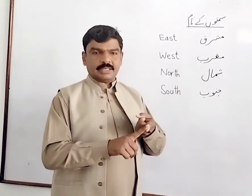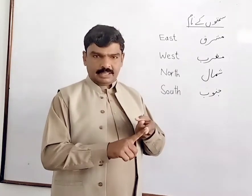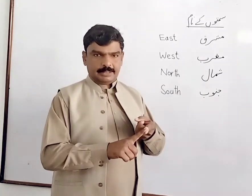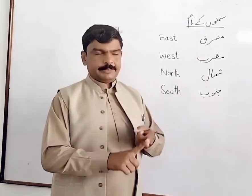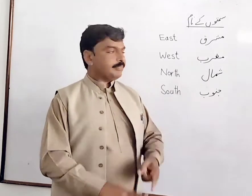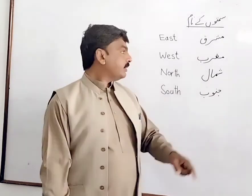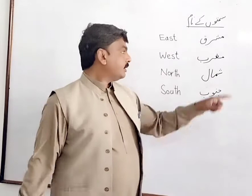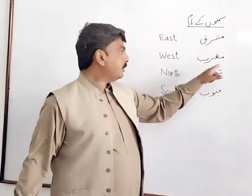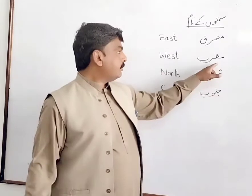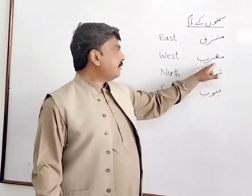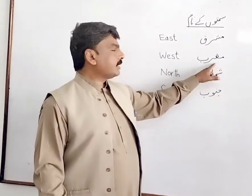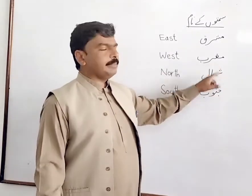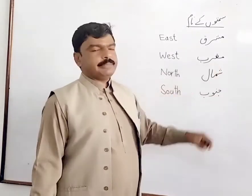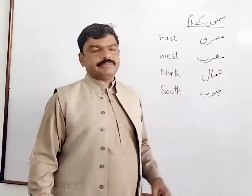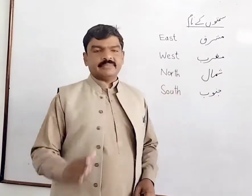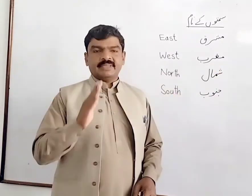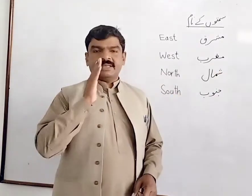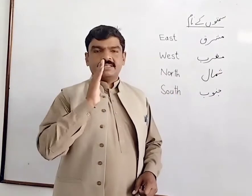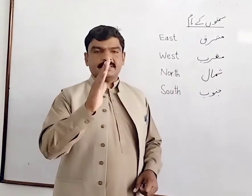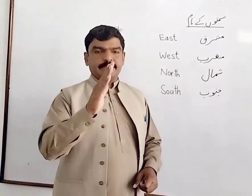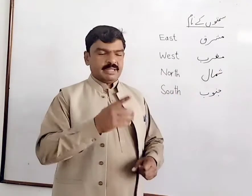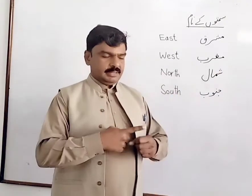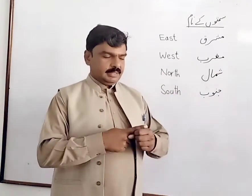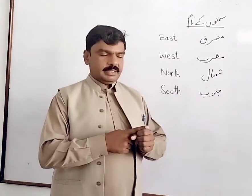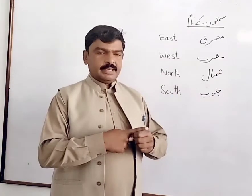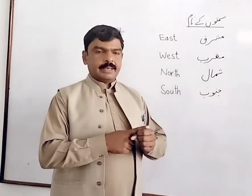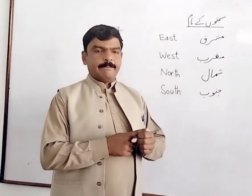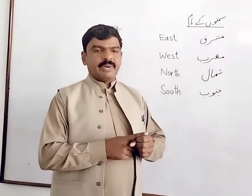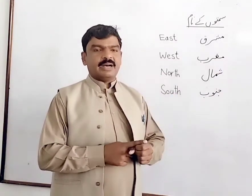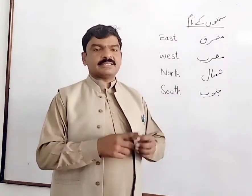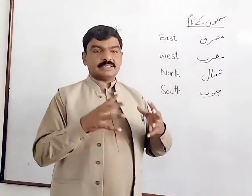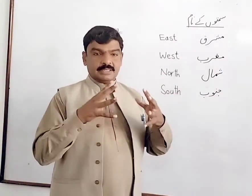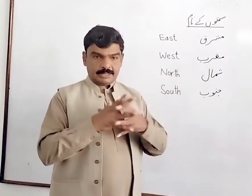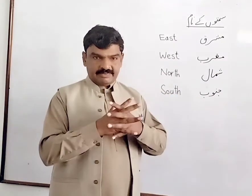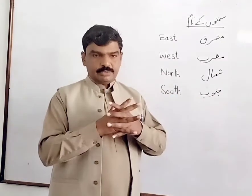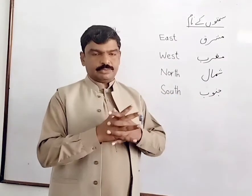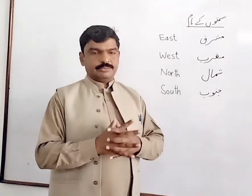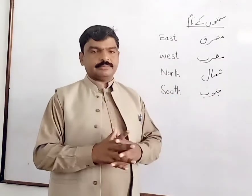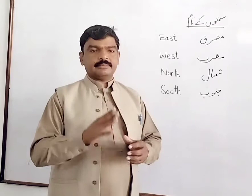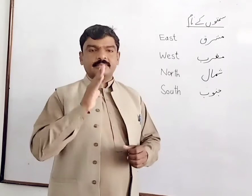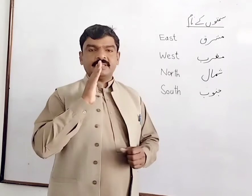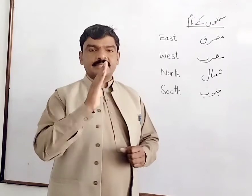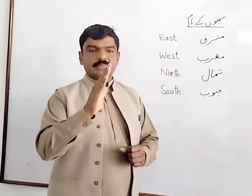ई। मगरब, सिमत, कंपास, डब्ल्यू,